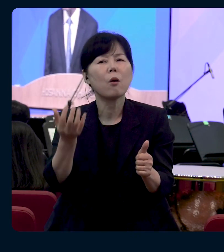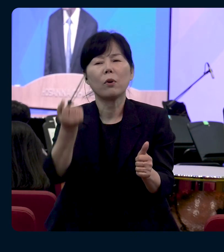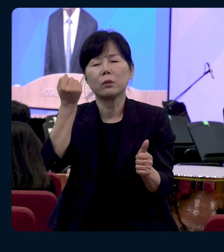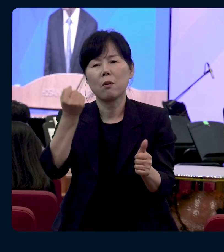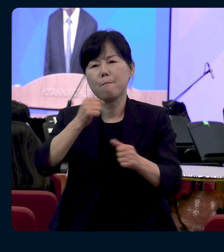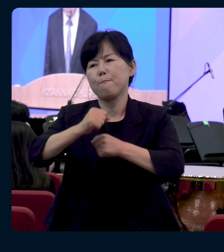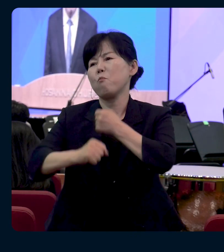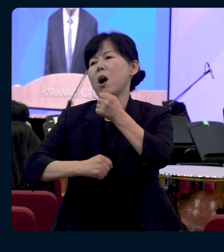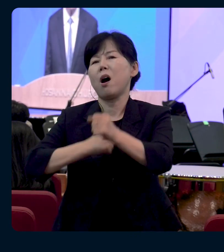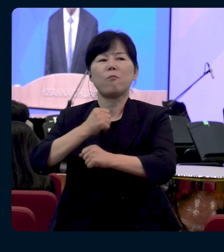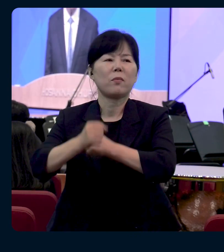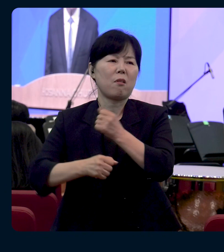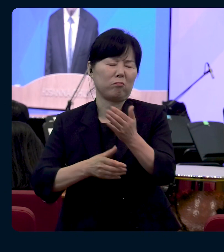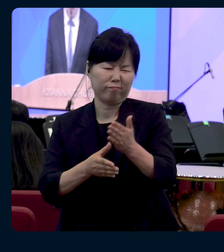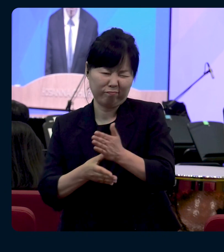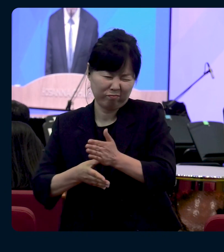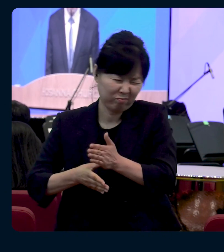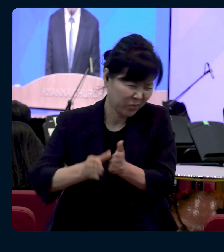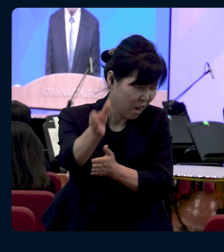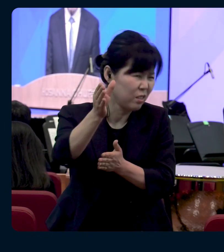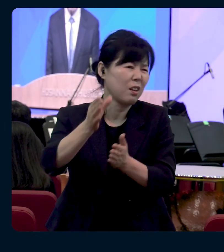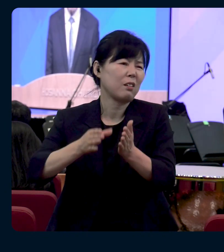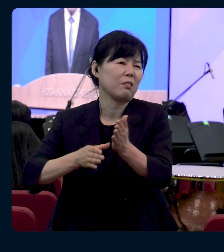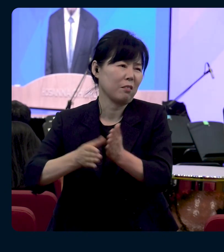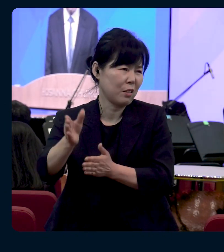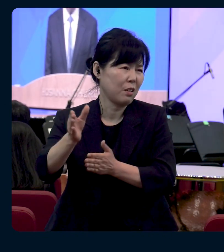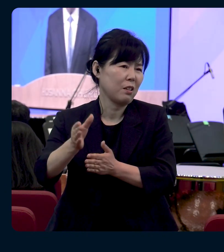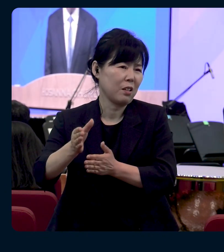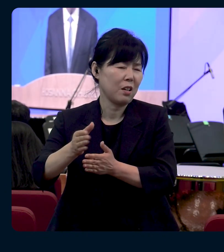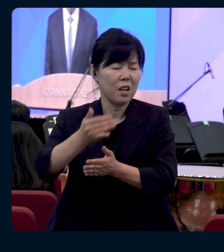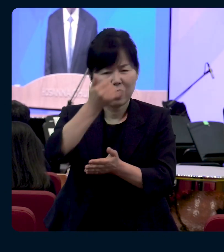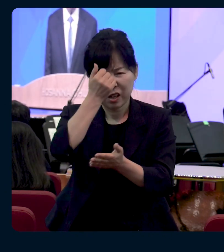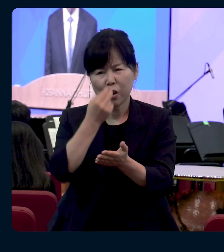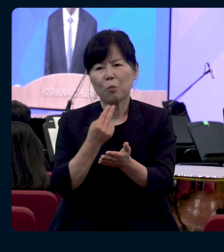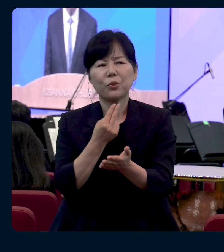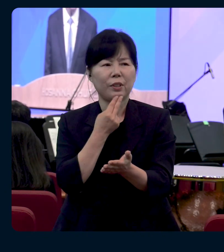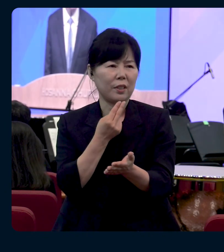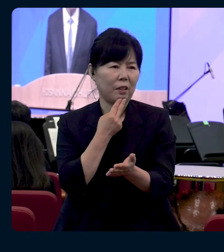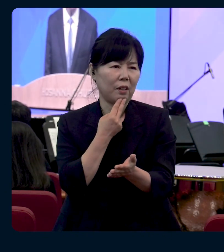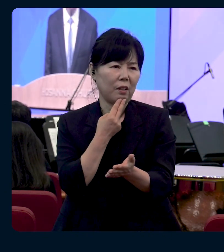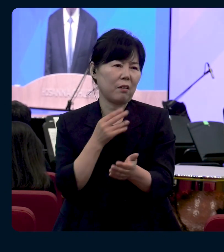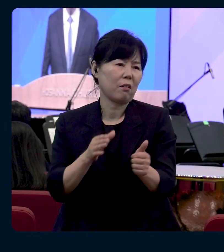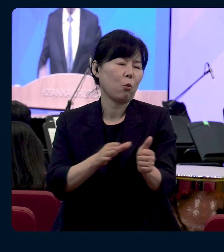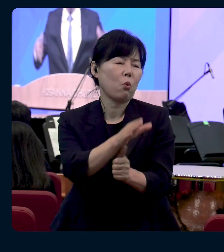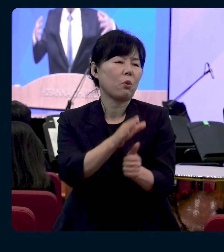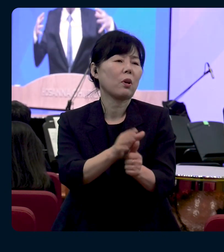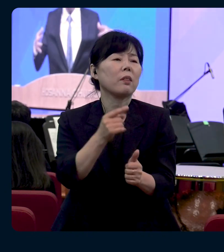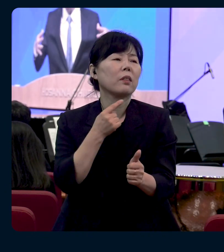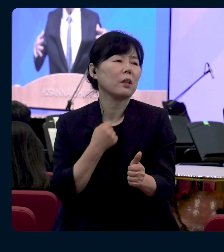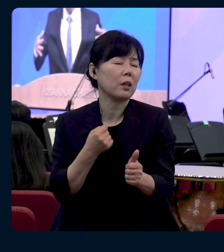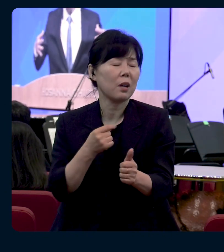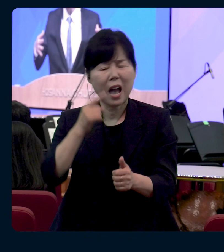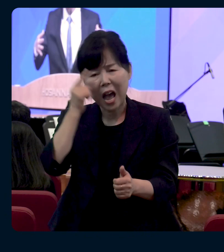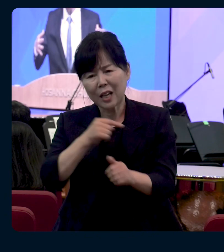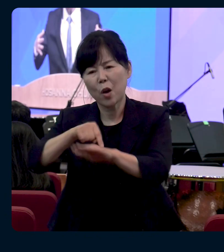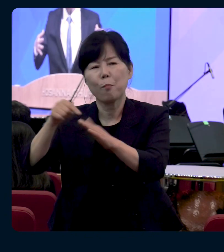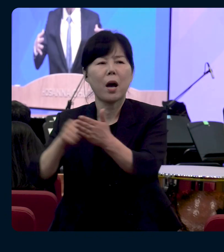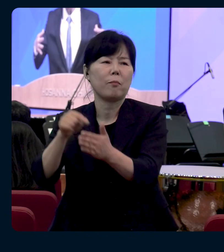함부로 잔인하게 막대했던 그 악한 마음에 대한 후회, 이게 그 마음에 꽉 차 있는